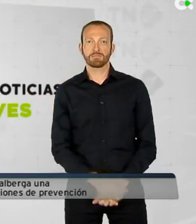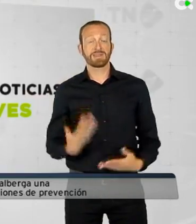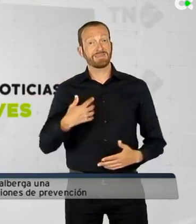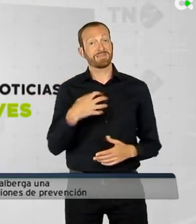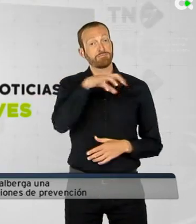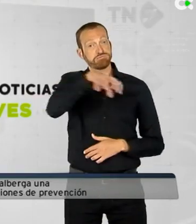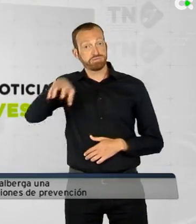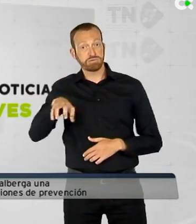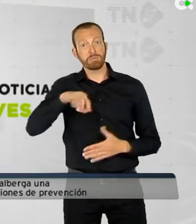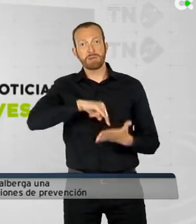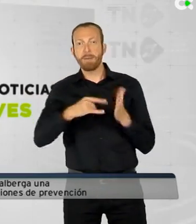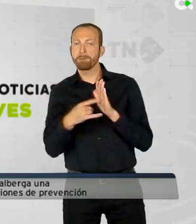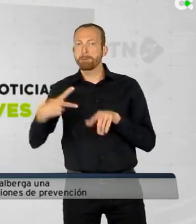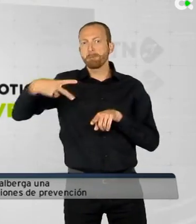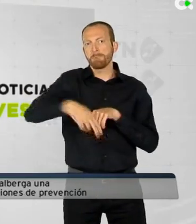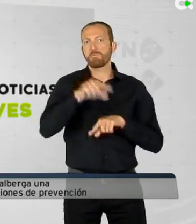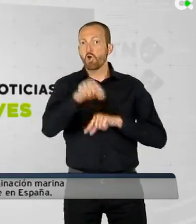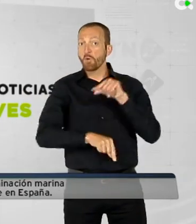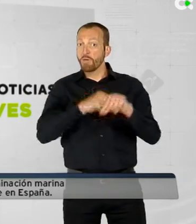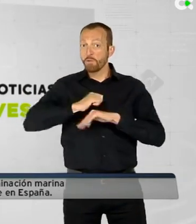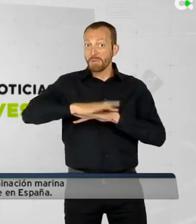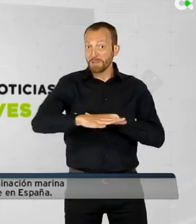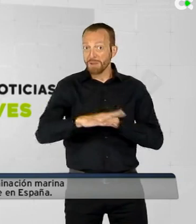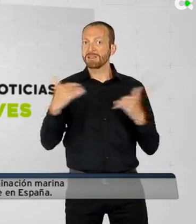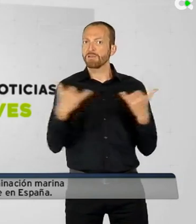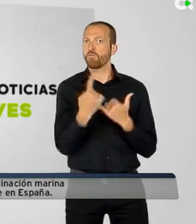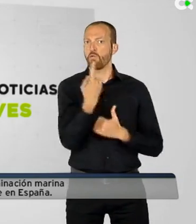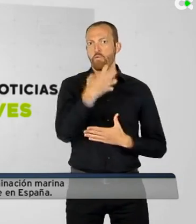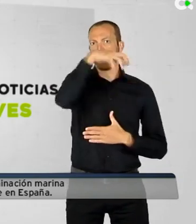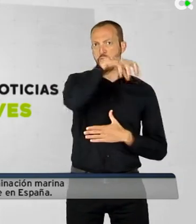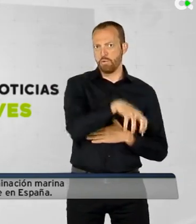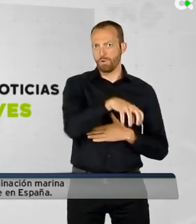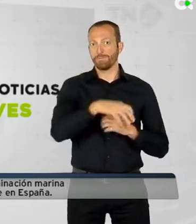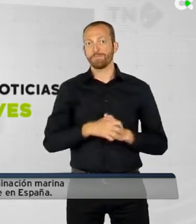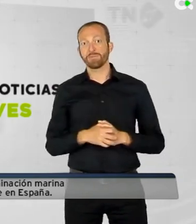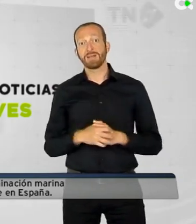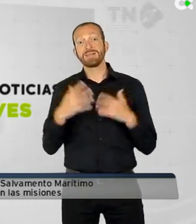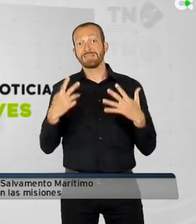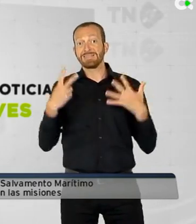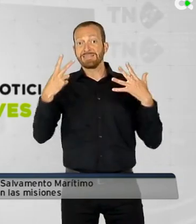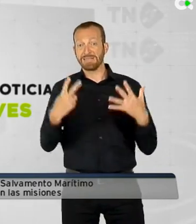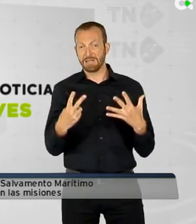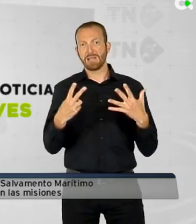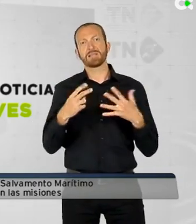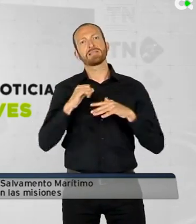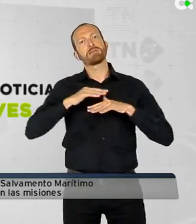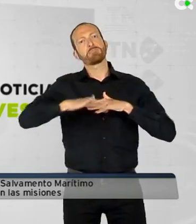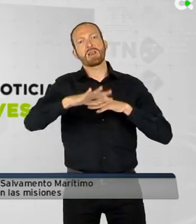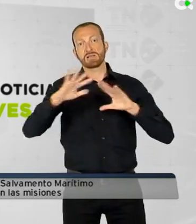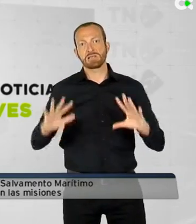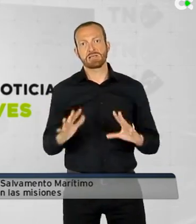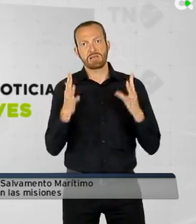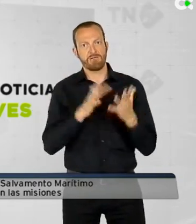Tenerife alberga una de las 5 estaciones de prevención de contaminación marina que existen en España. 7 miembros de Salvamento